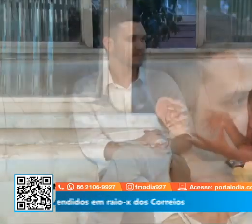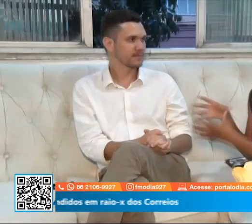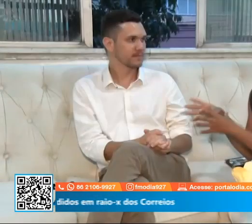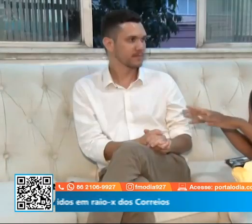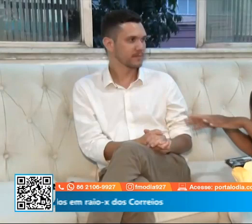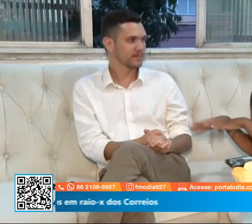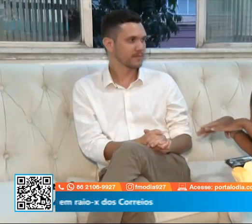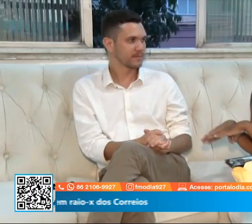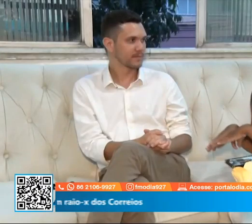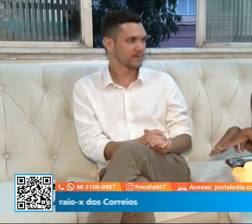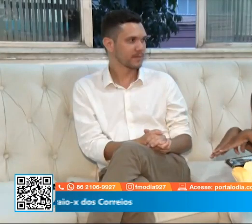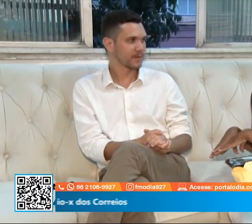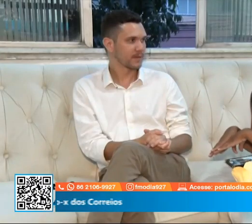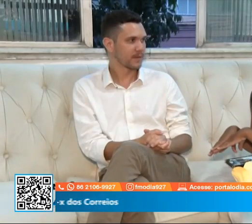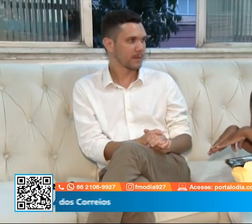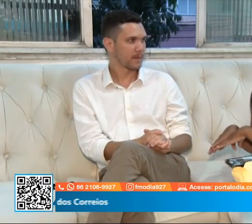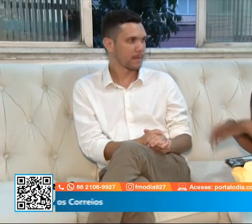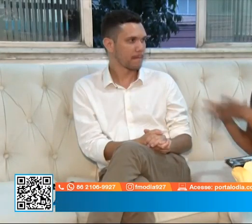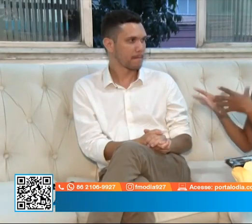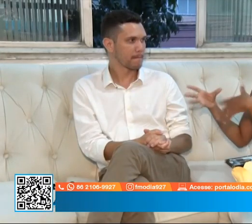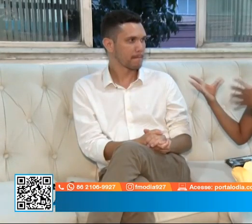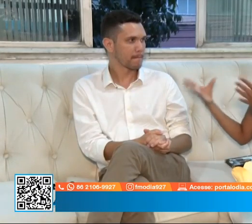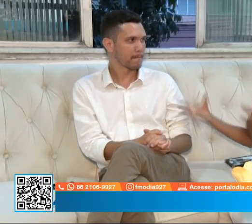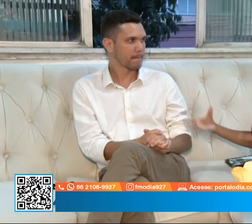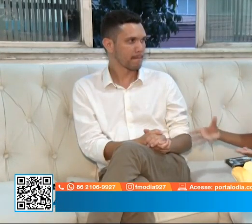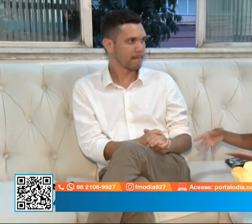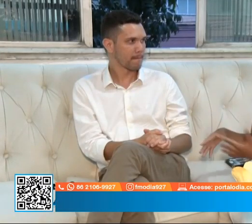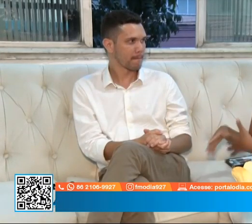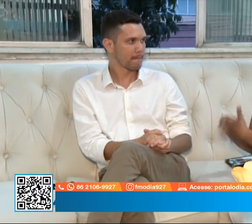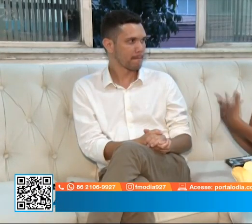e aprendeu a língua brasileira de sinais, a Libras.